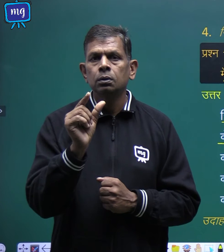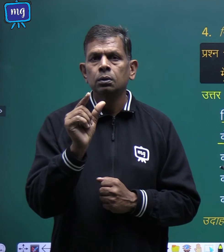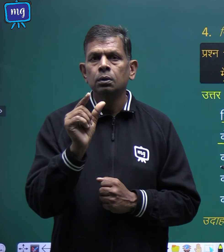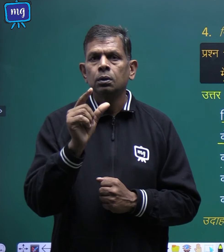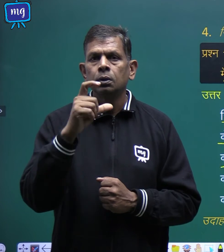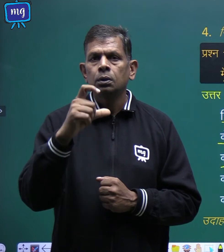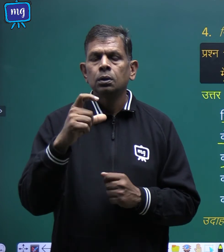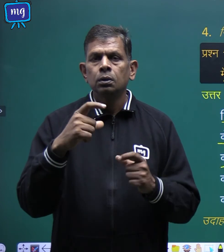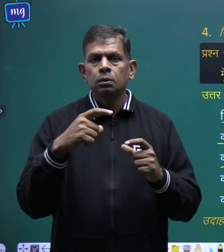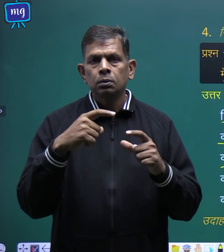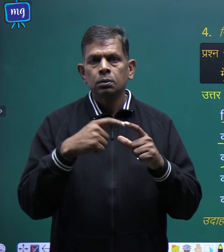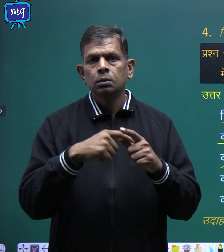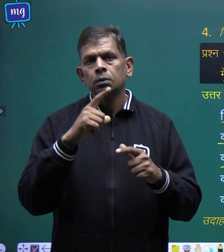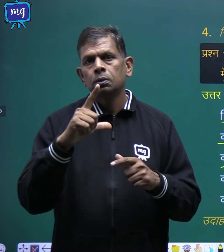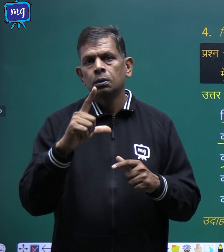कोशिका कहलाती हैं।